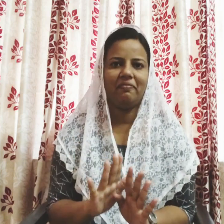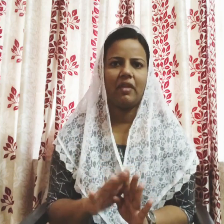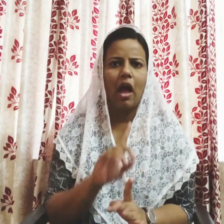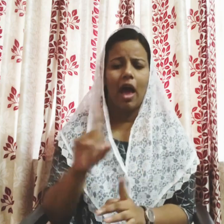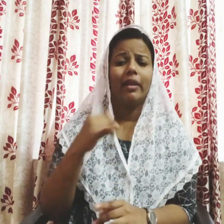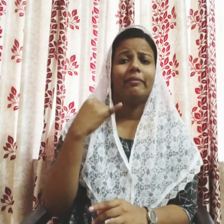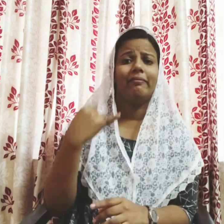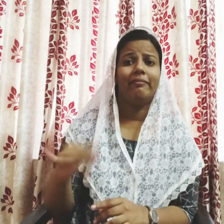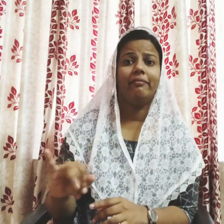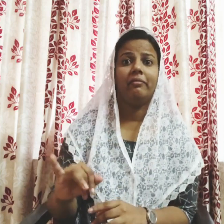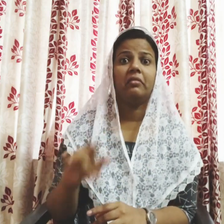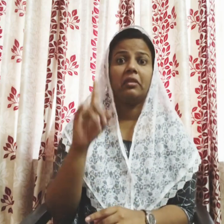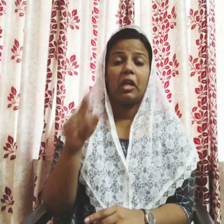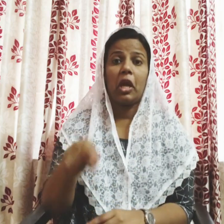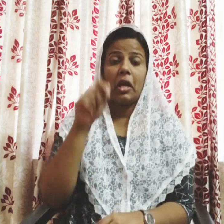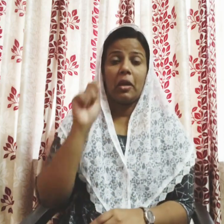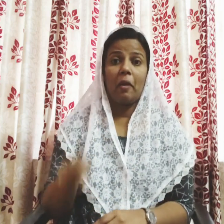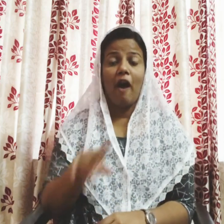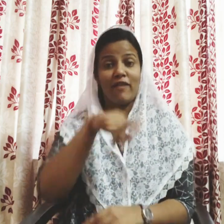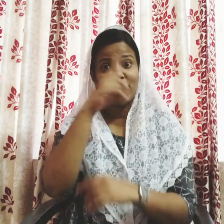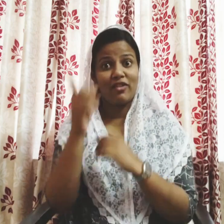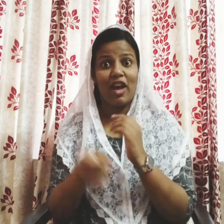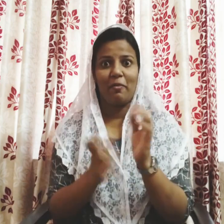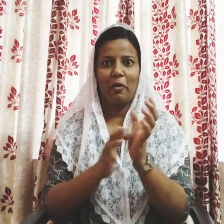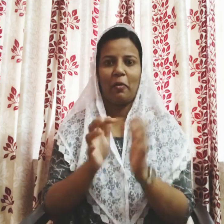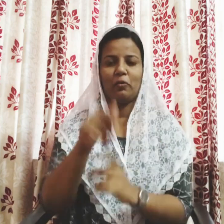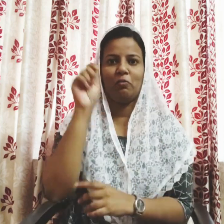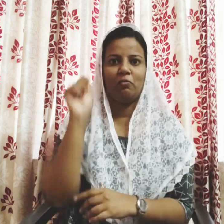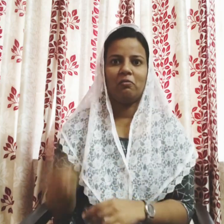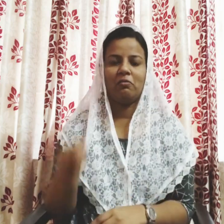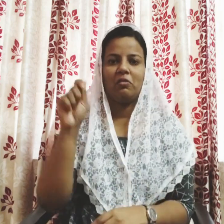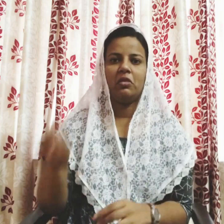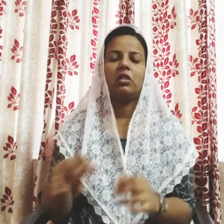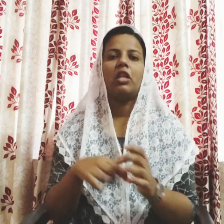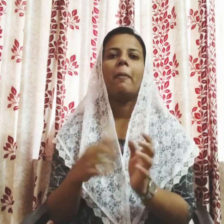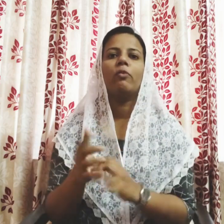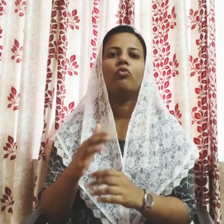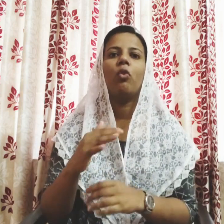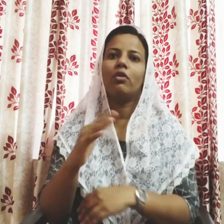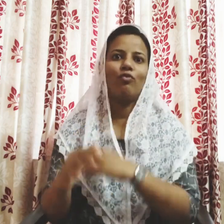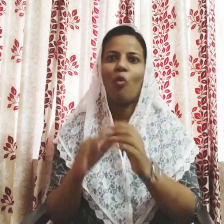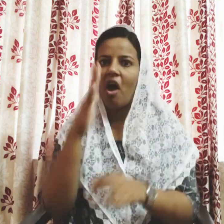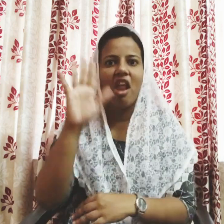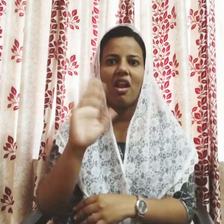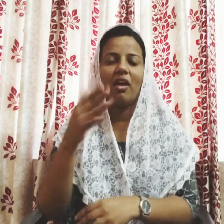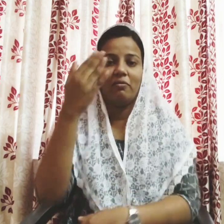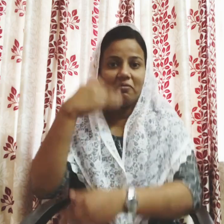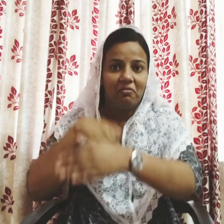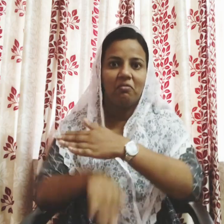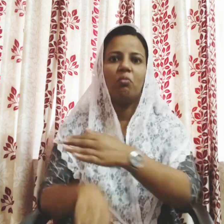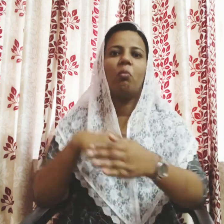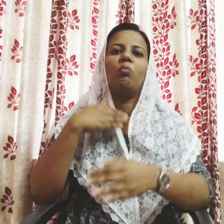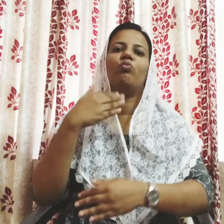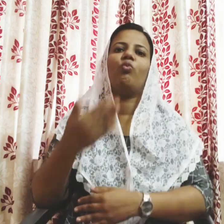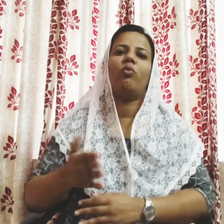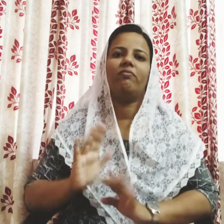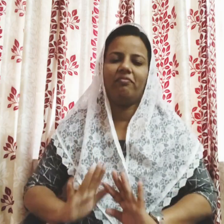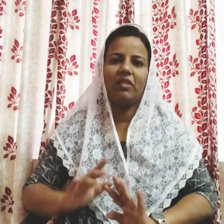പറഞ്ഞാലോ ന്യായാധിപ സഭയുടെ മുമ്പിൽ നിൽക്കേണ്ടി വരും, മൂഢ എന്ന് പറഞ്ഞാലോ അഗ്നി നരകത്തിന് യോഗ്യനാകും. അപ്പം നമ്മൾ മറ്റൊരാളെ